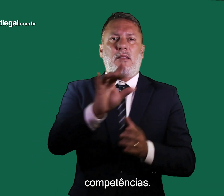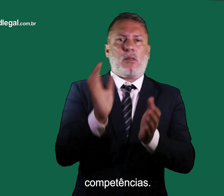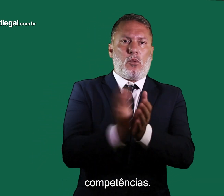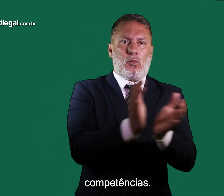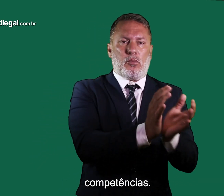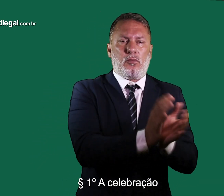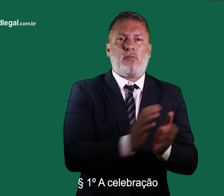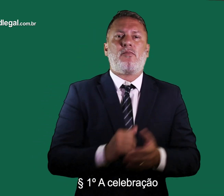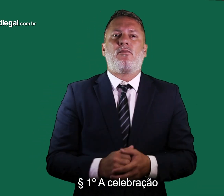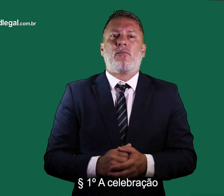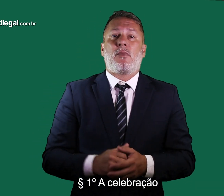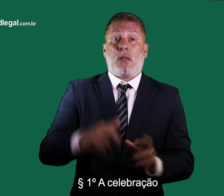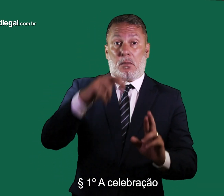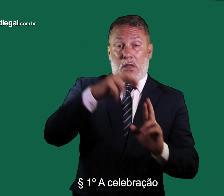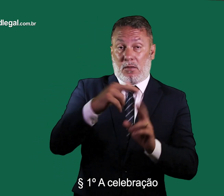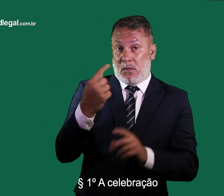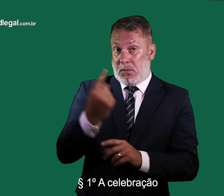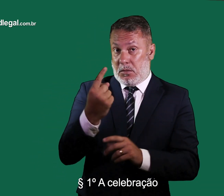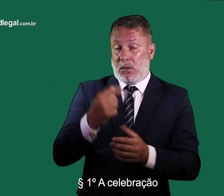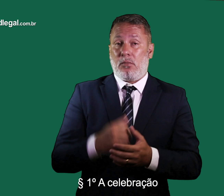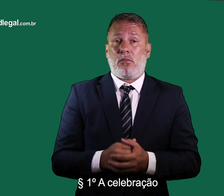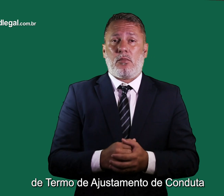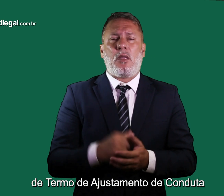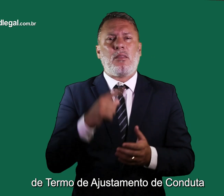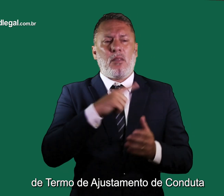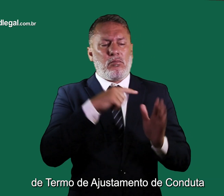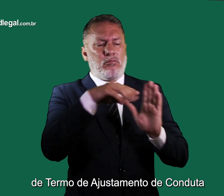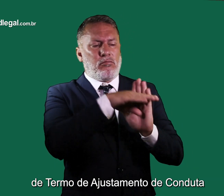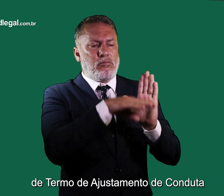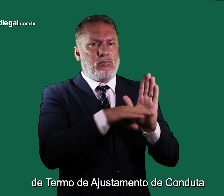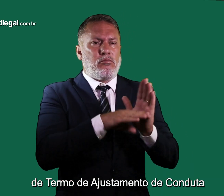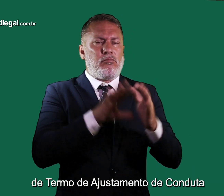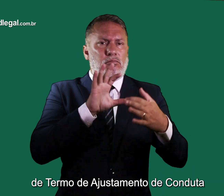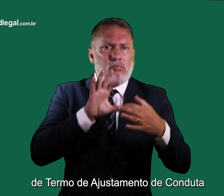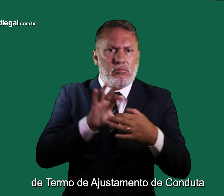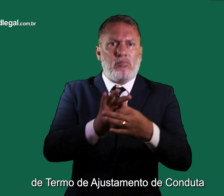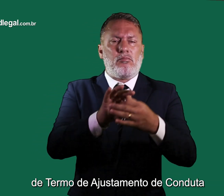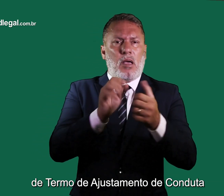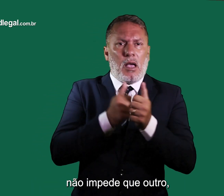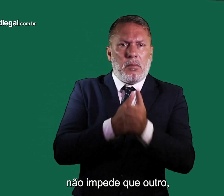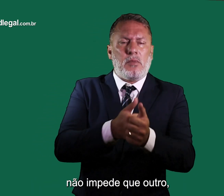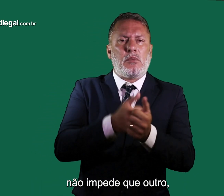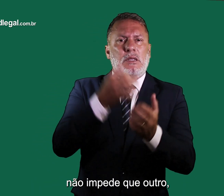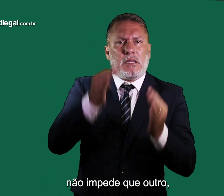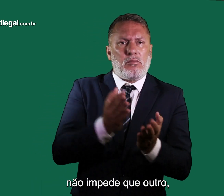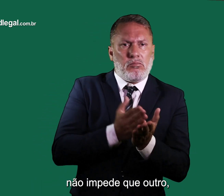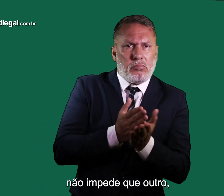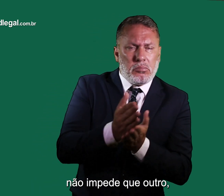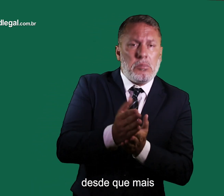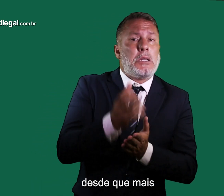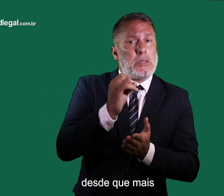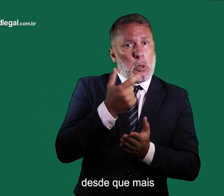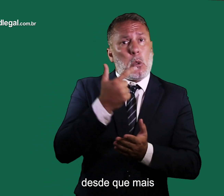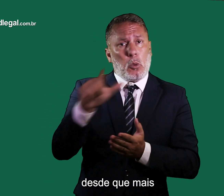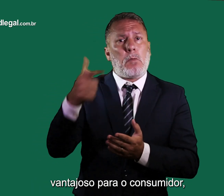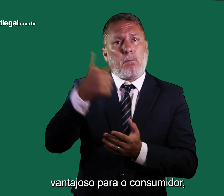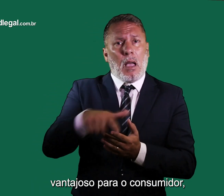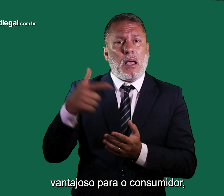competências. Parágrafo 1º. A celebração de termo de ajustamento de conduta não impede que outro, desde que mais vantajoso